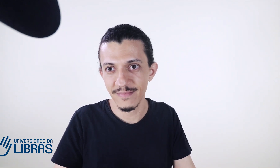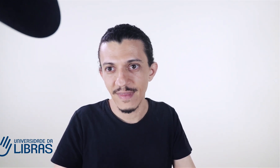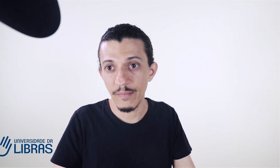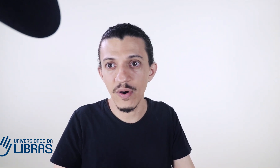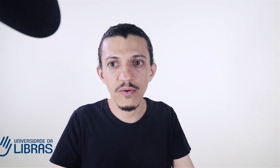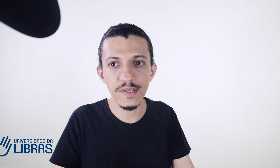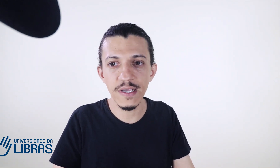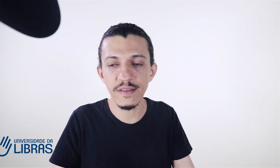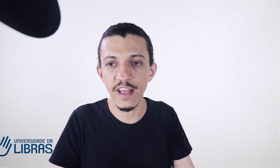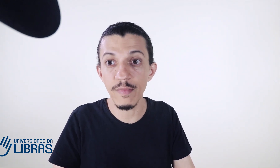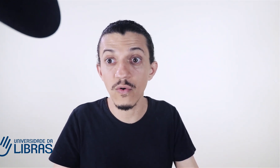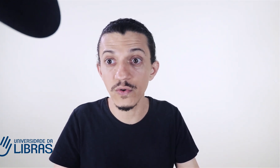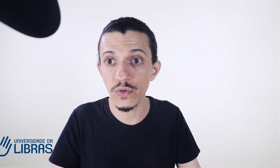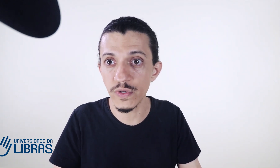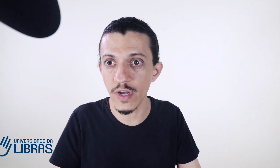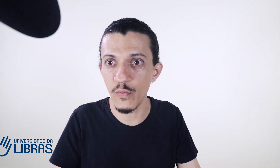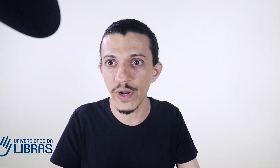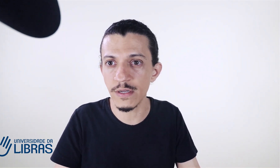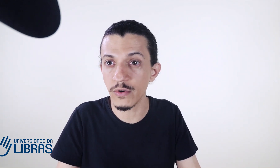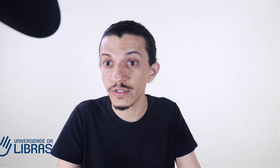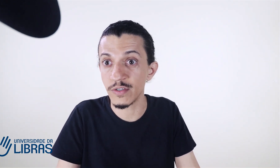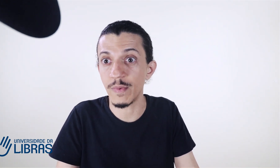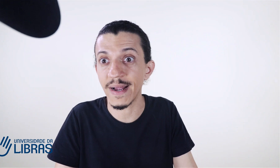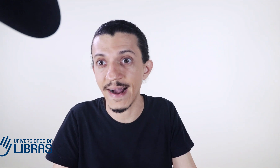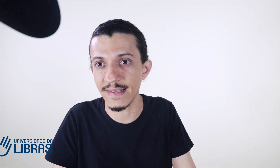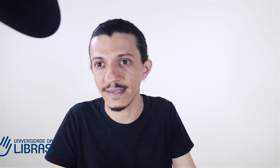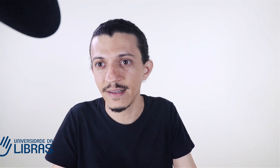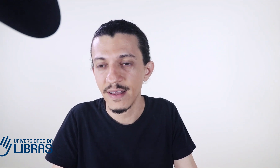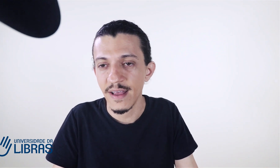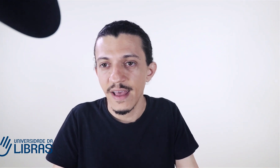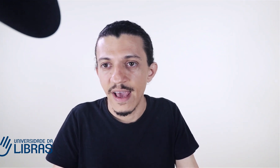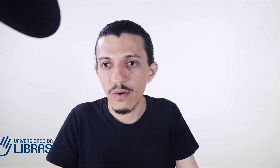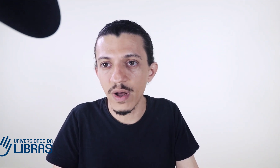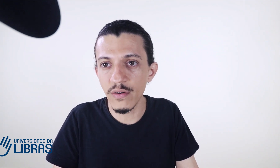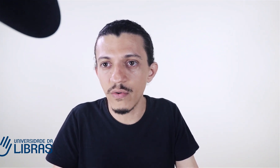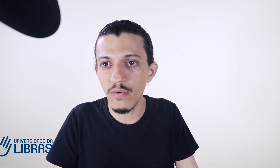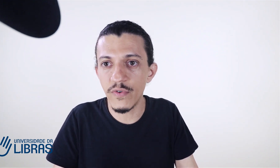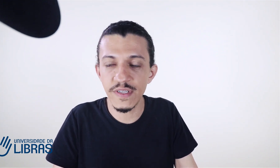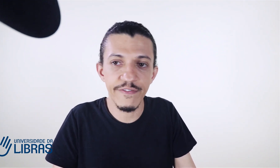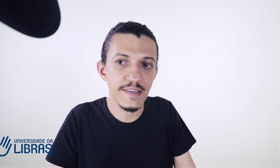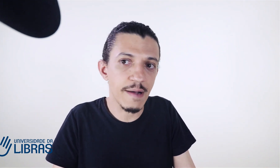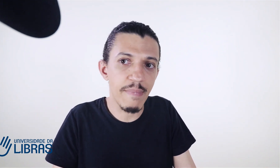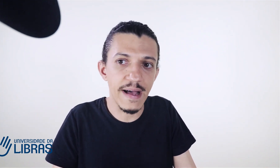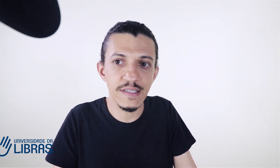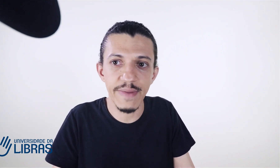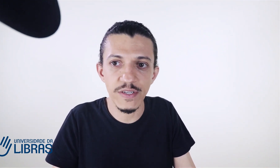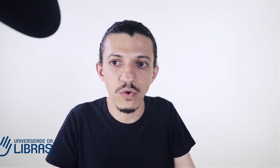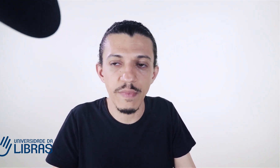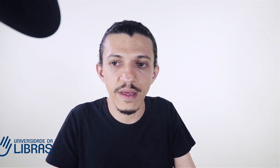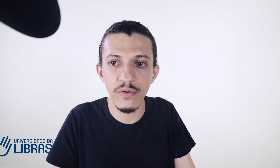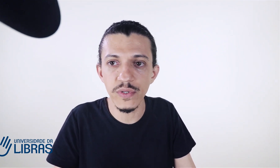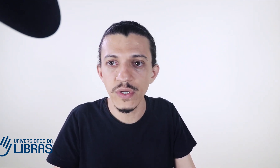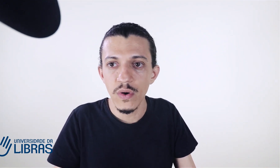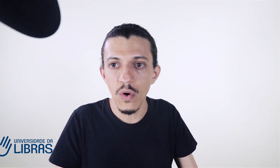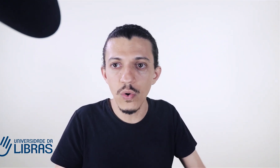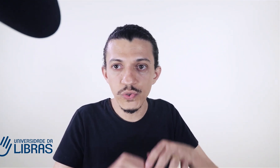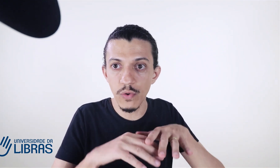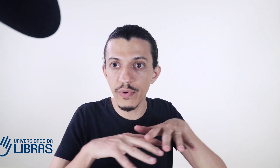A pior coisa que tem numa construção, por exemplo, construção de uma casa, é quando você faz a base mais ou menos, ou sobre um